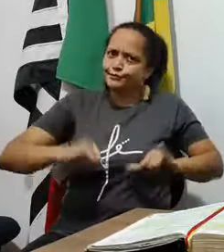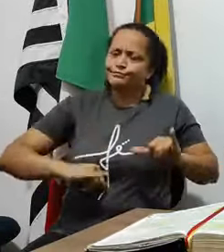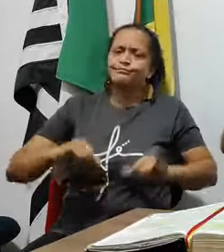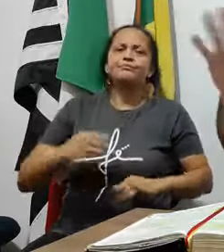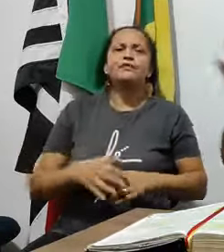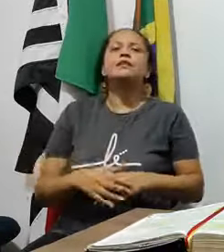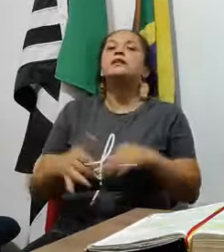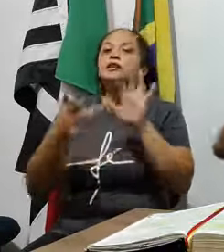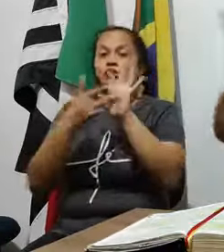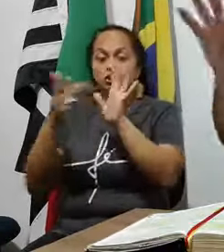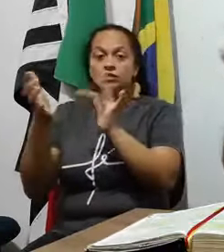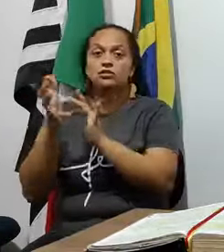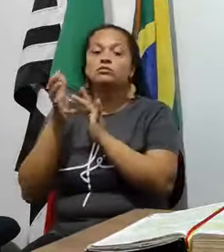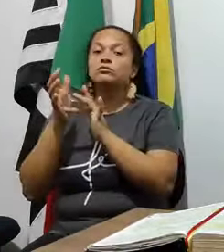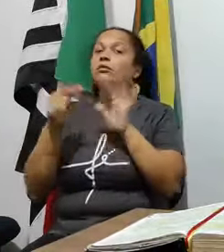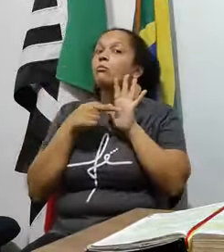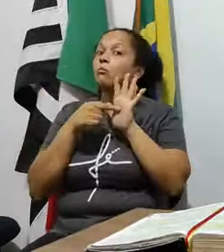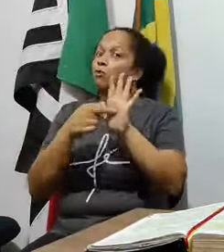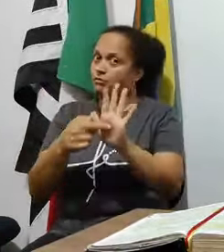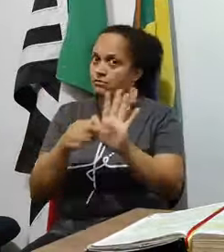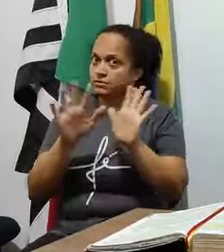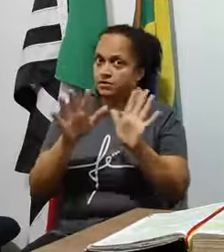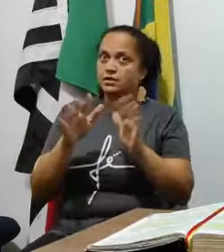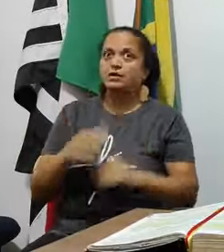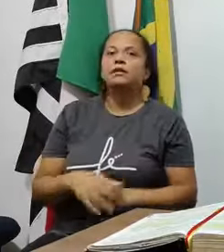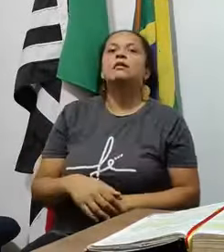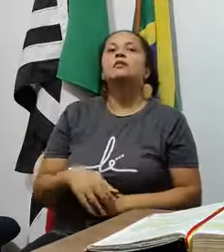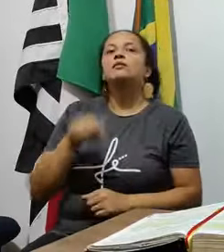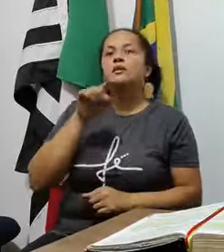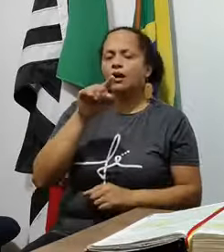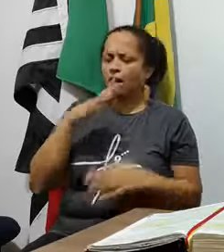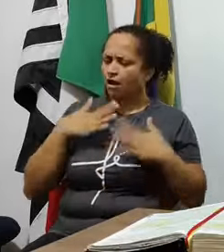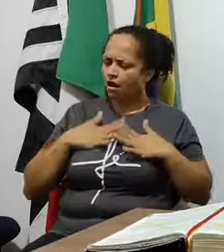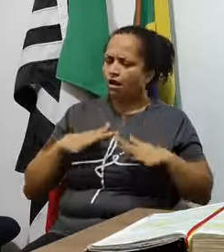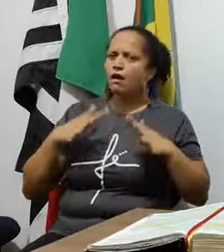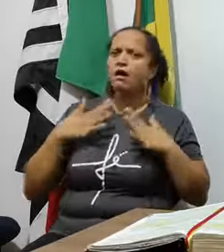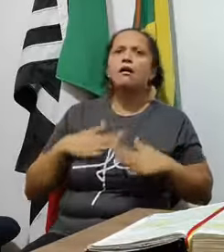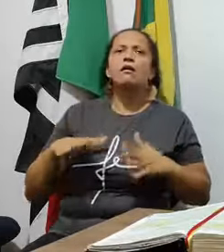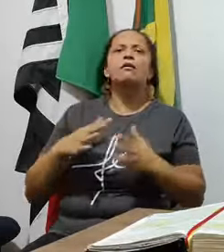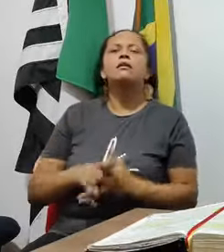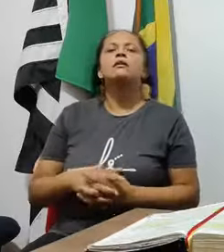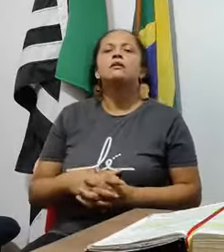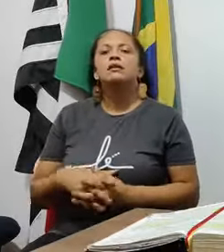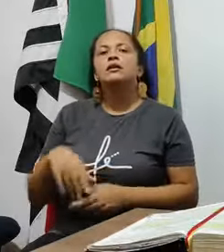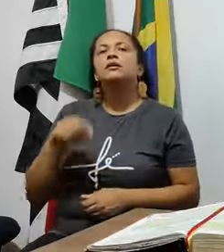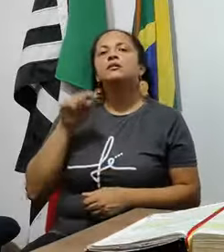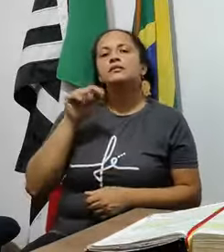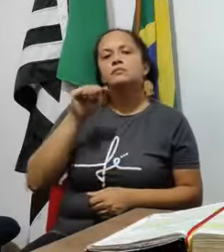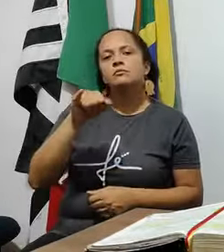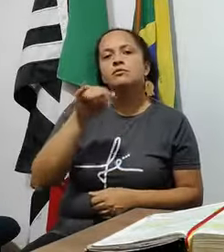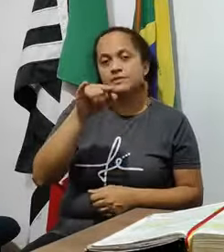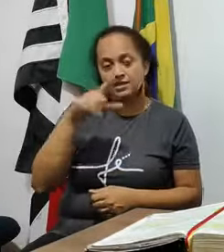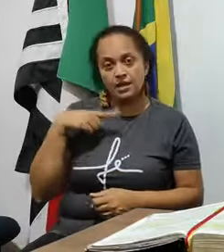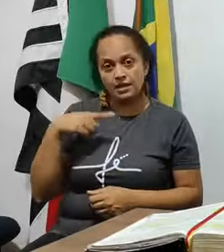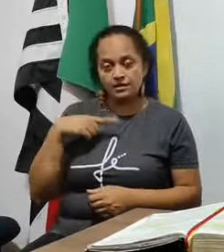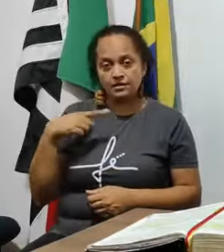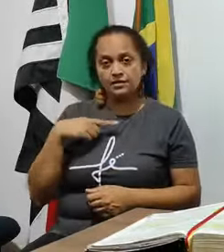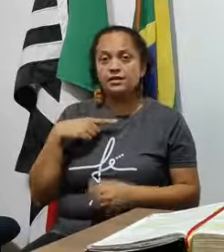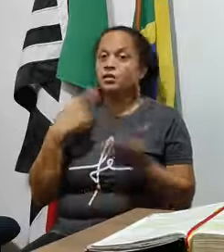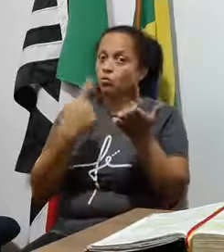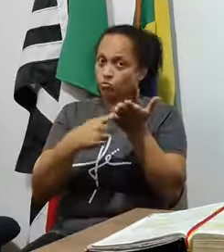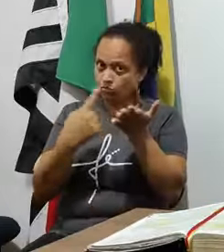aí desamparado, abandonado por Deus, mas o fato de sermos um cristão e termos um